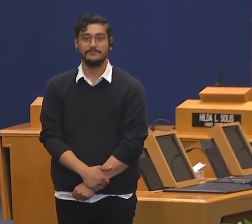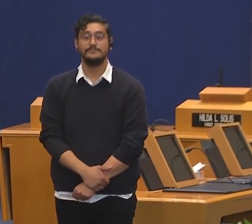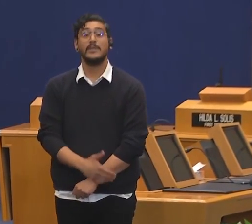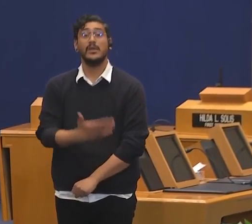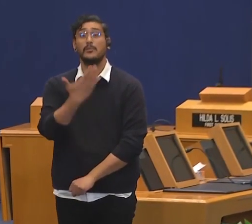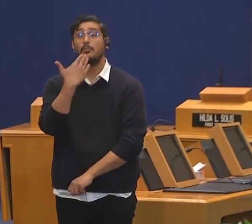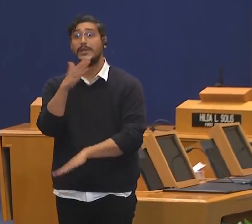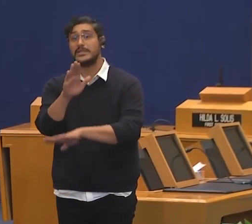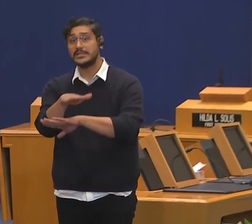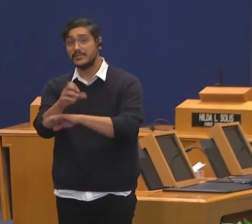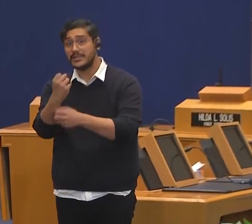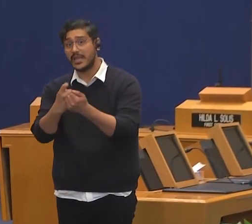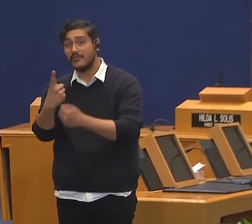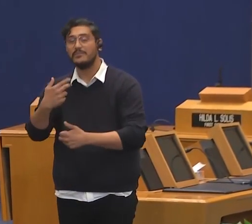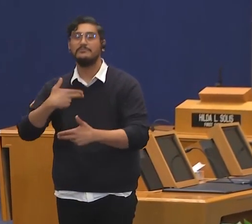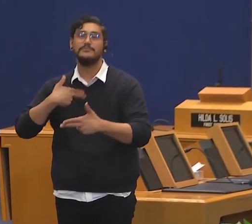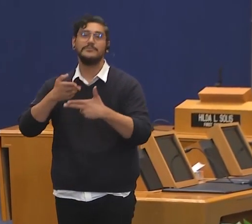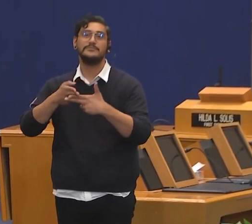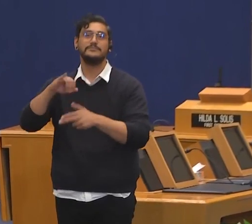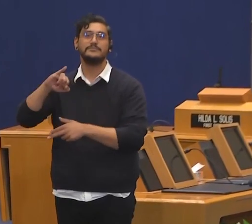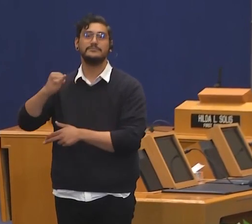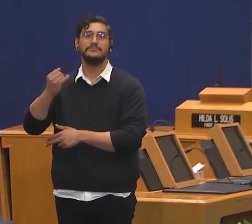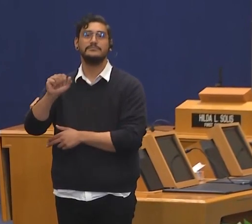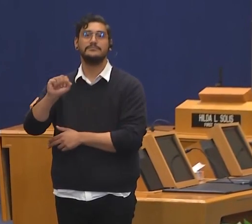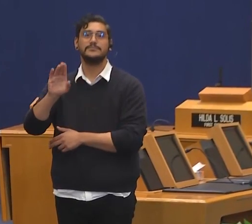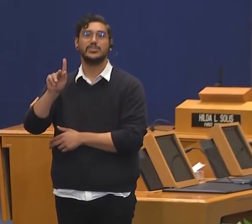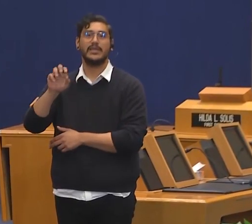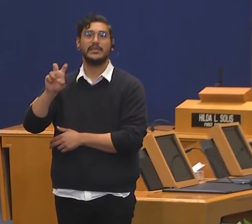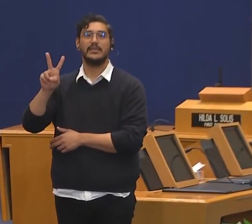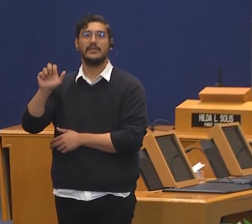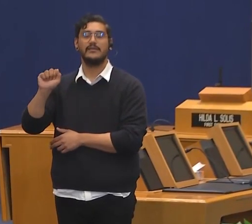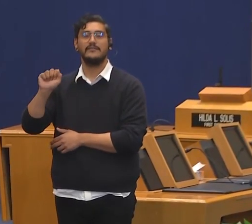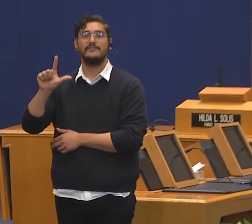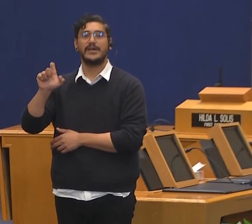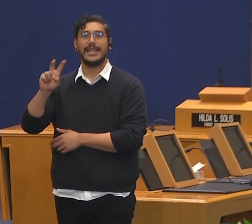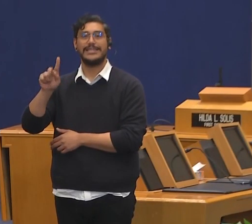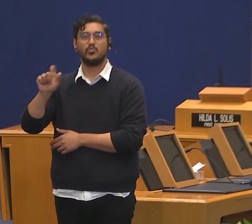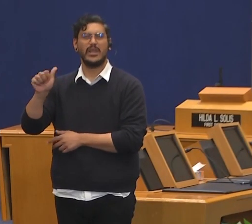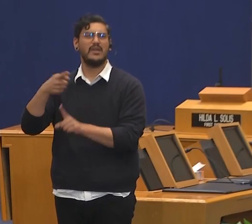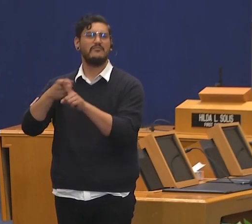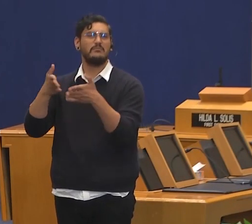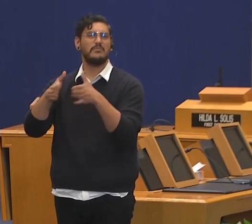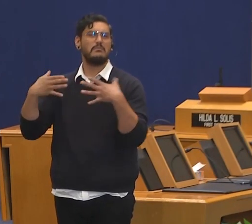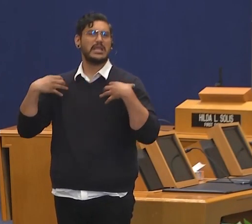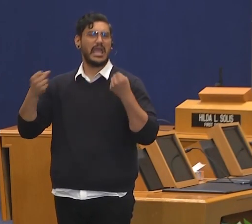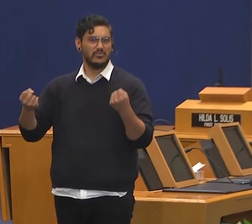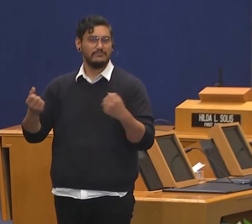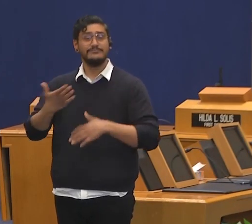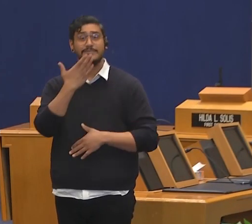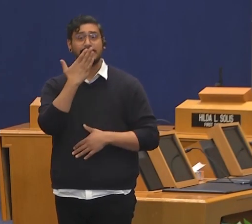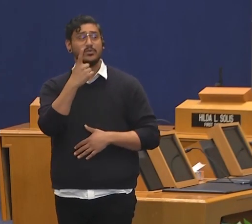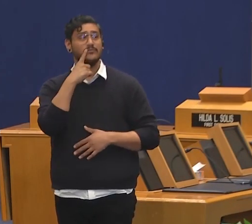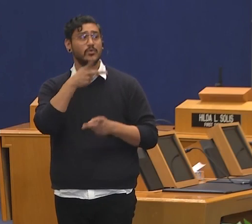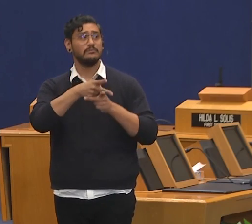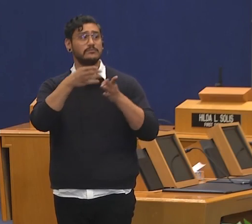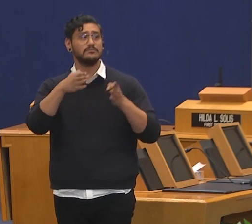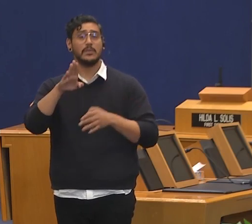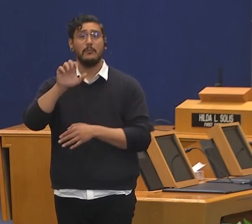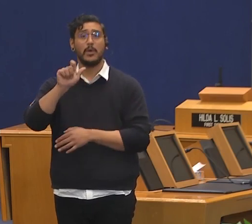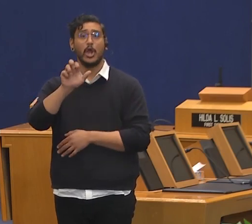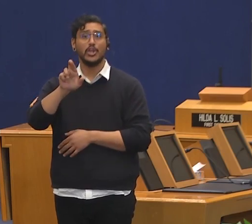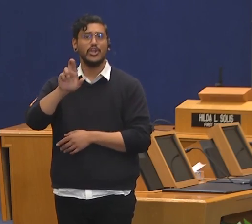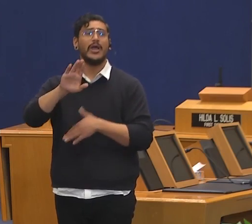Buenas tardes a todos. Me llamo Jackie Valenzuela y vengo del Departamento de Salud Pública. Gracias, Supervisora Barger, y la Junta